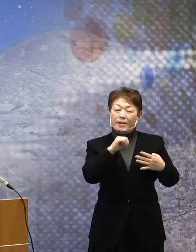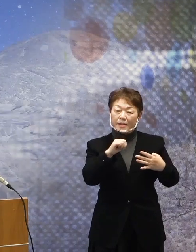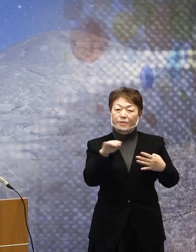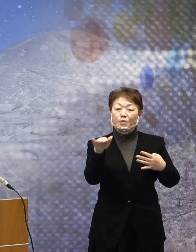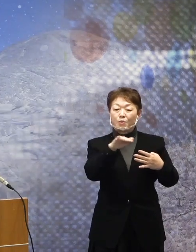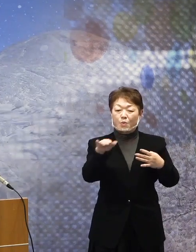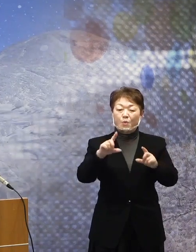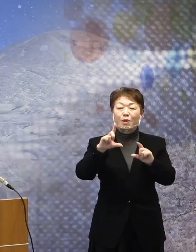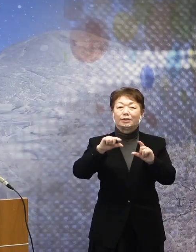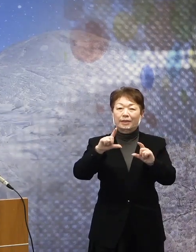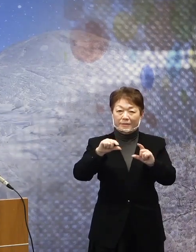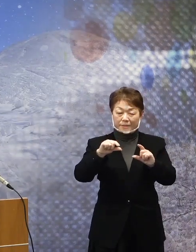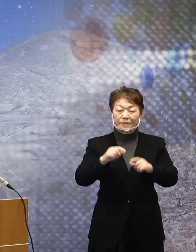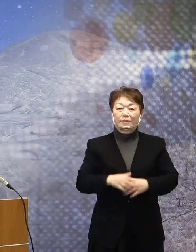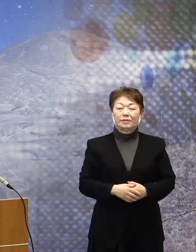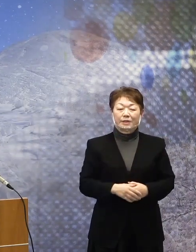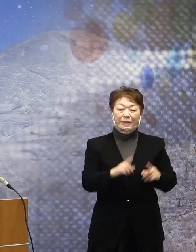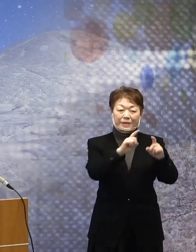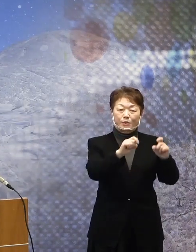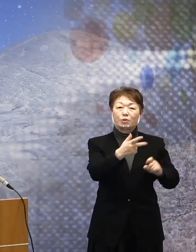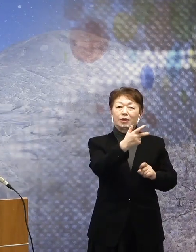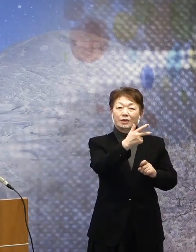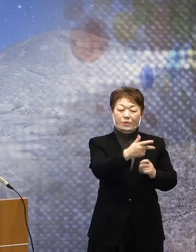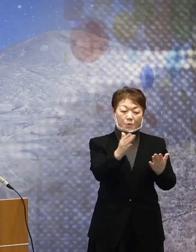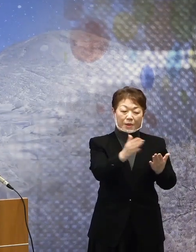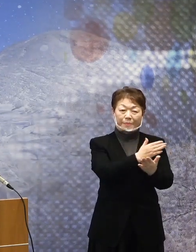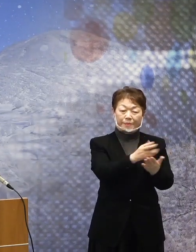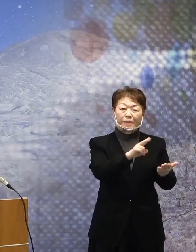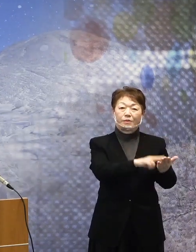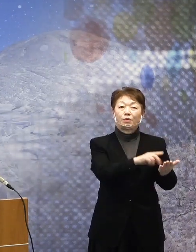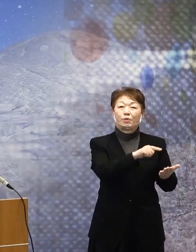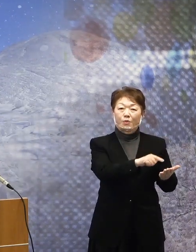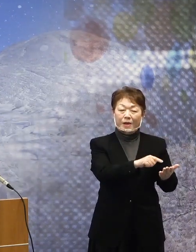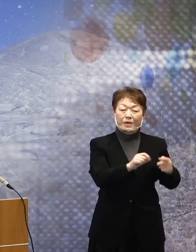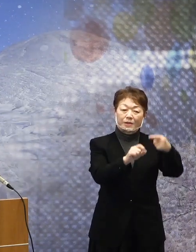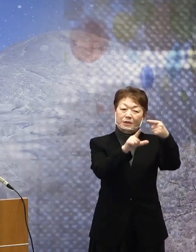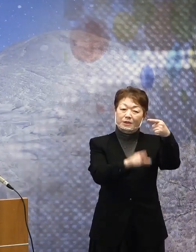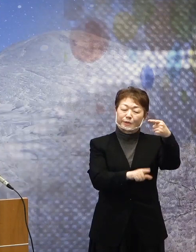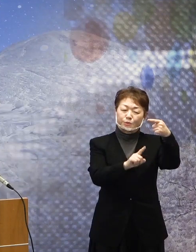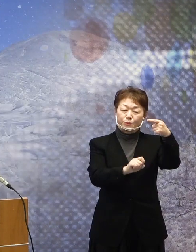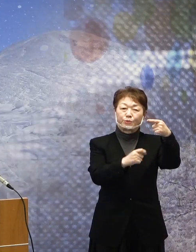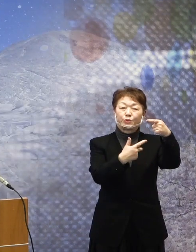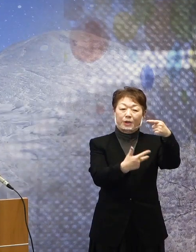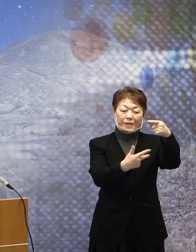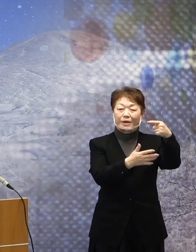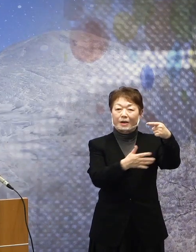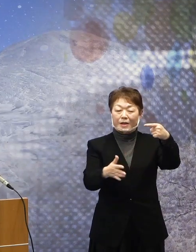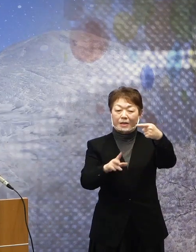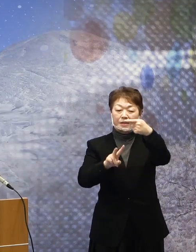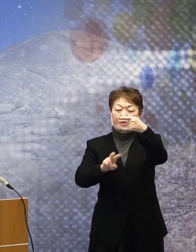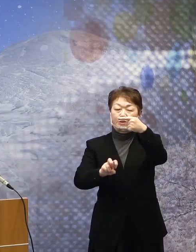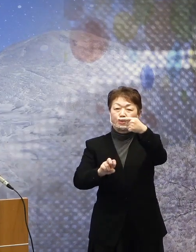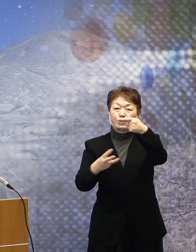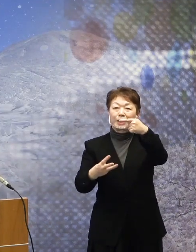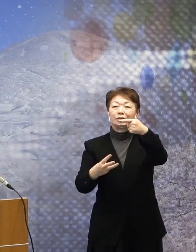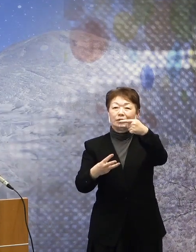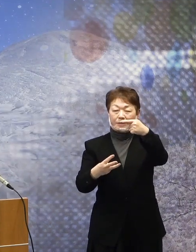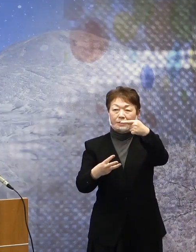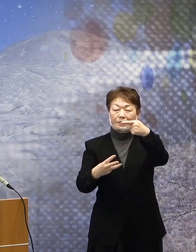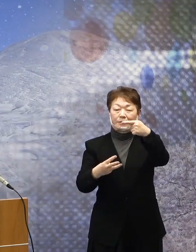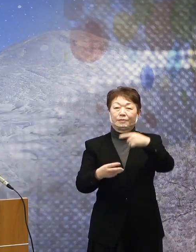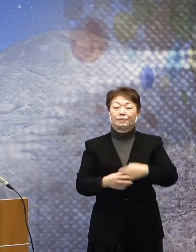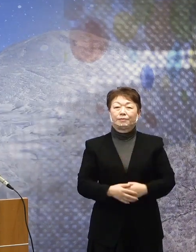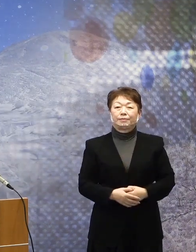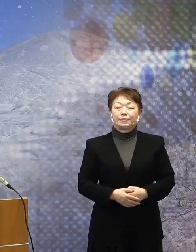というのになりますけれども、弘前さんの判定期間は1月17日から1月23日だったそうであります